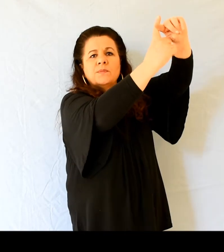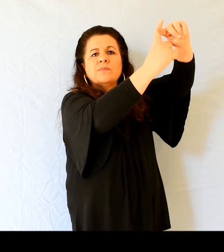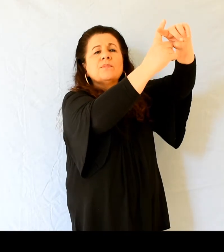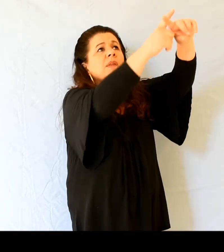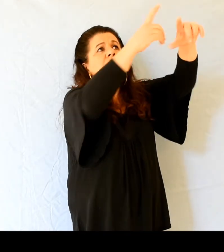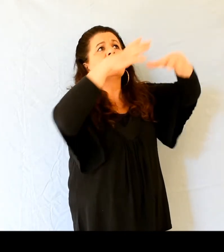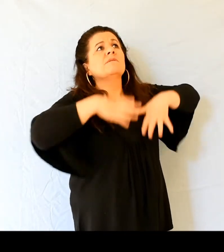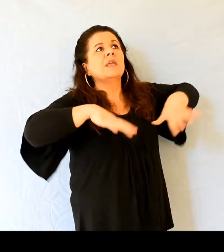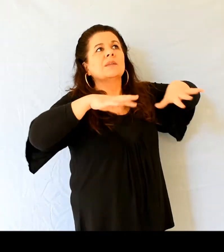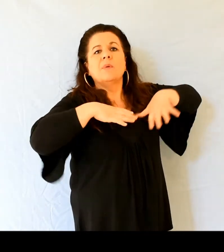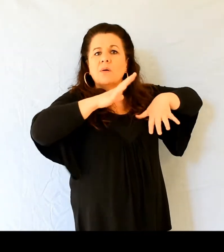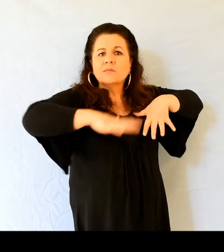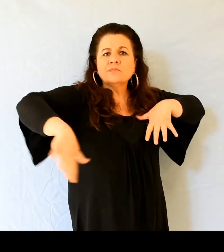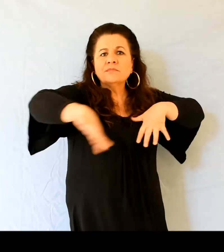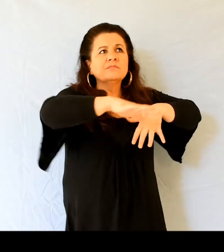part de chacun.